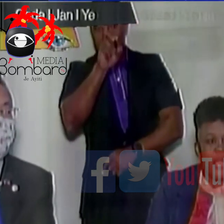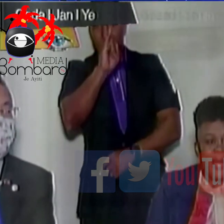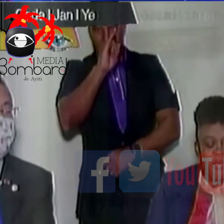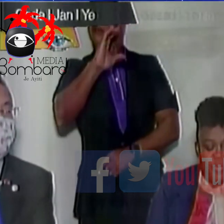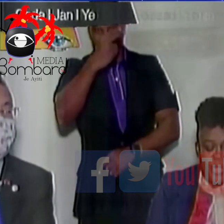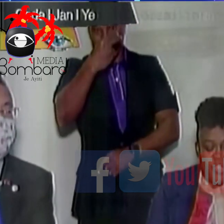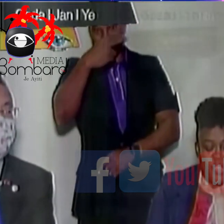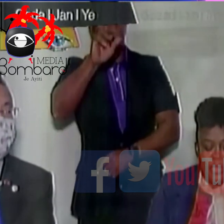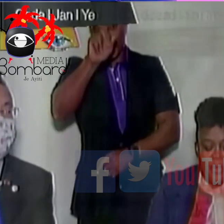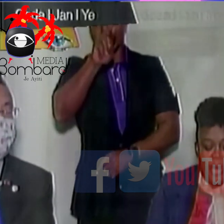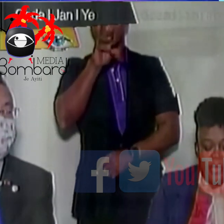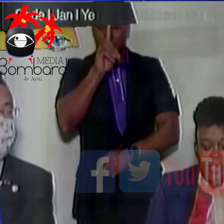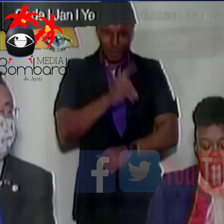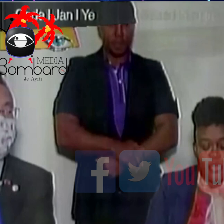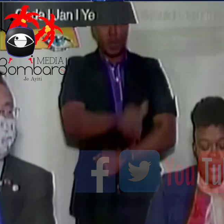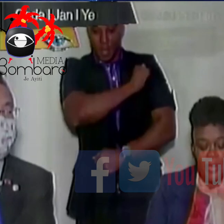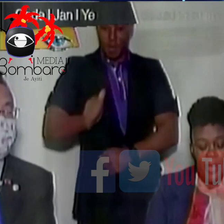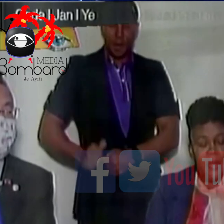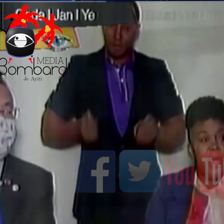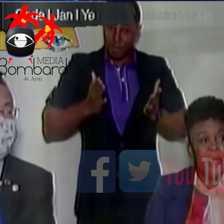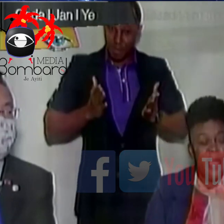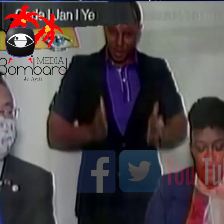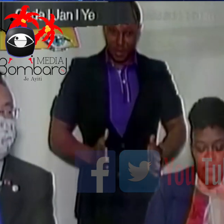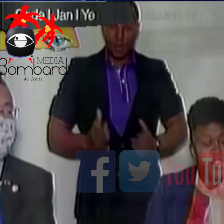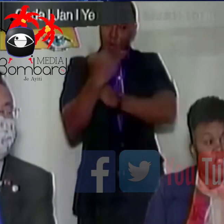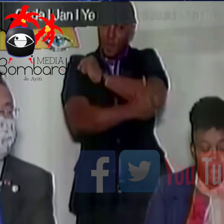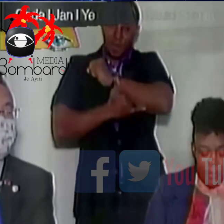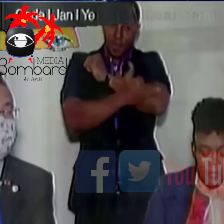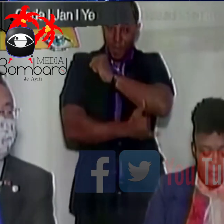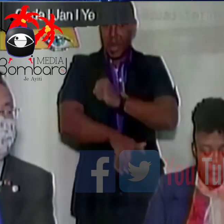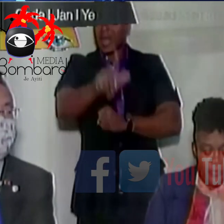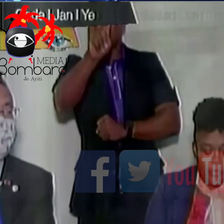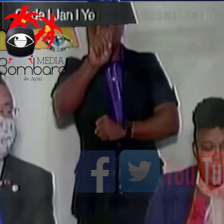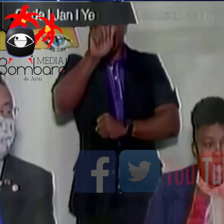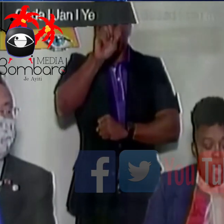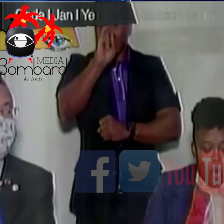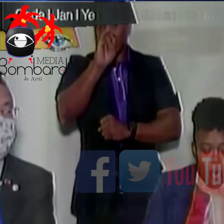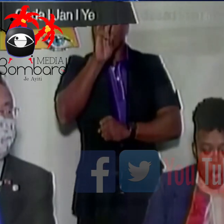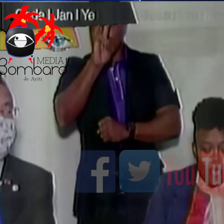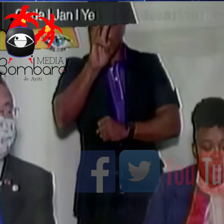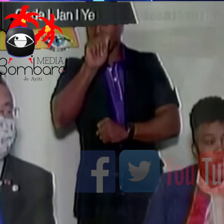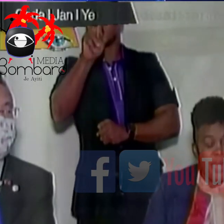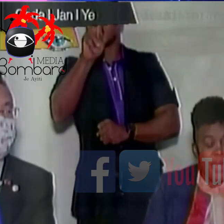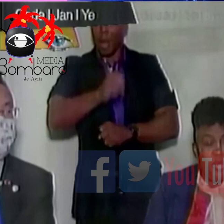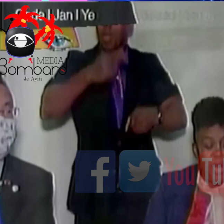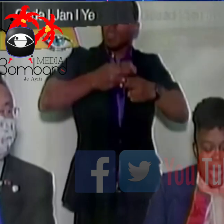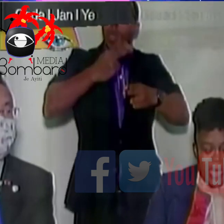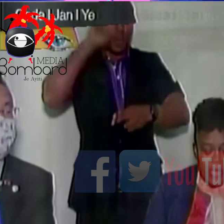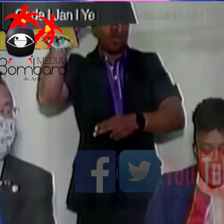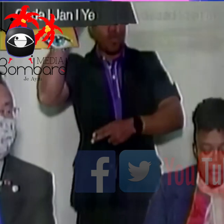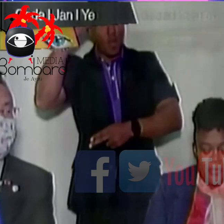ambassadeur de la République Chine-Taïwan, et sa secrétaire, Mme Li Chin-Chen. Au nom du